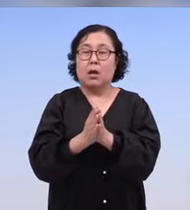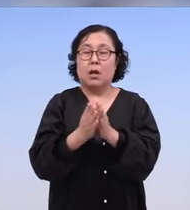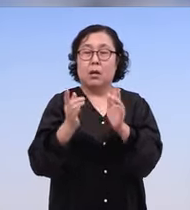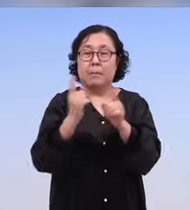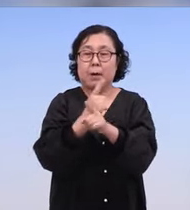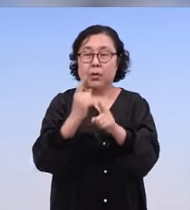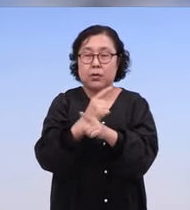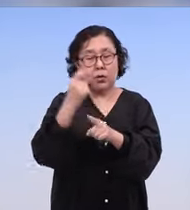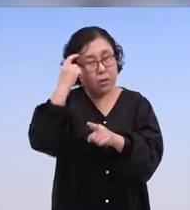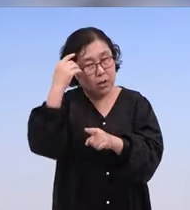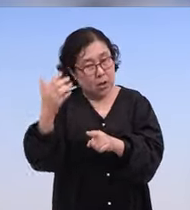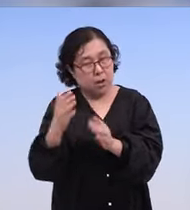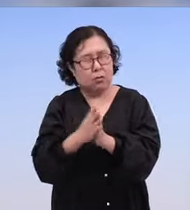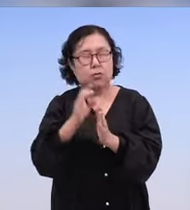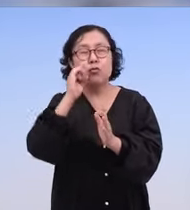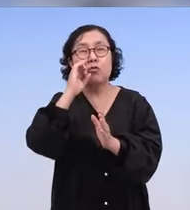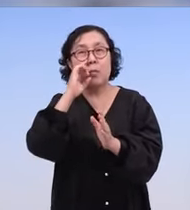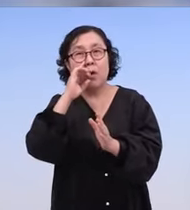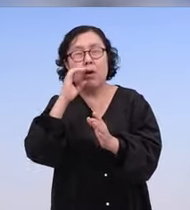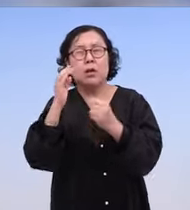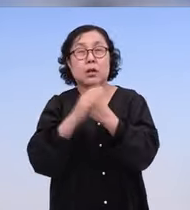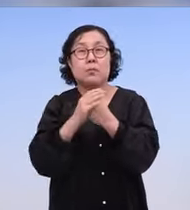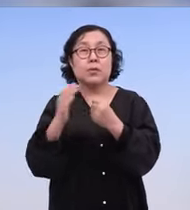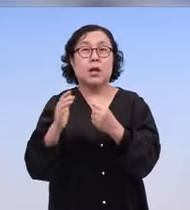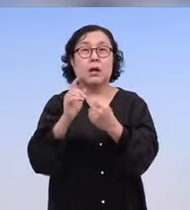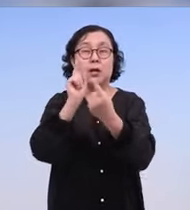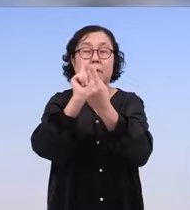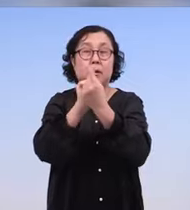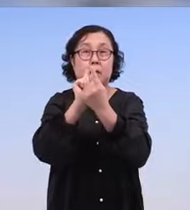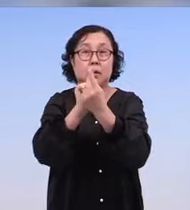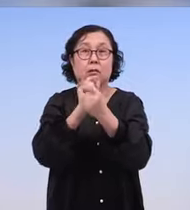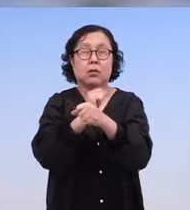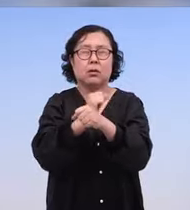있나? 그래서 제가 좀 만나자 그랬어요. 두 분이 다 같이